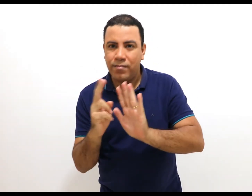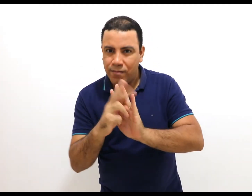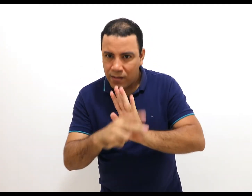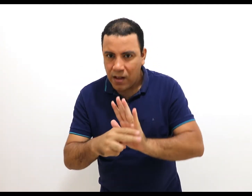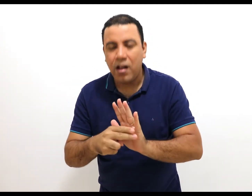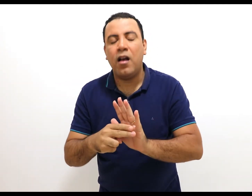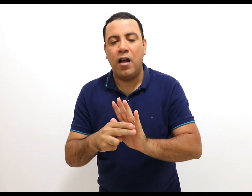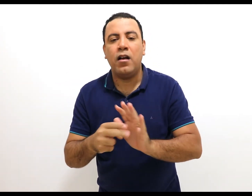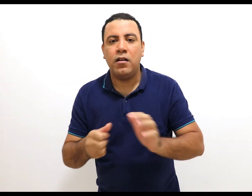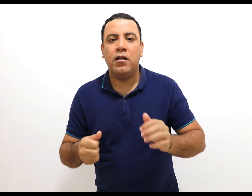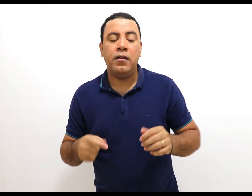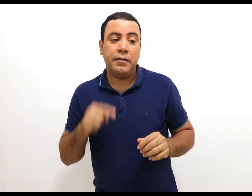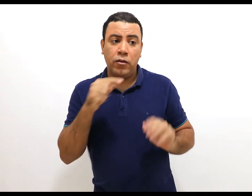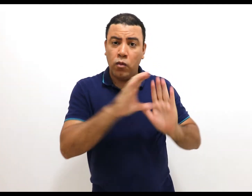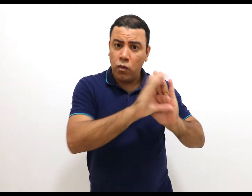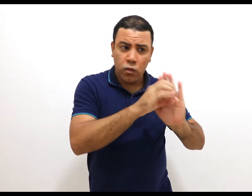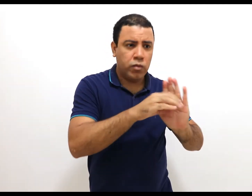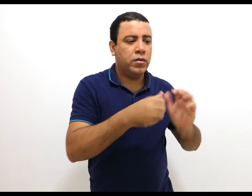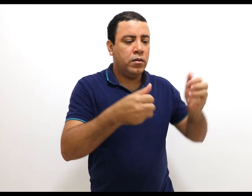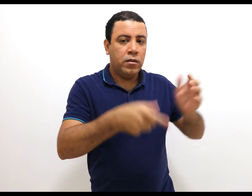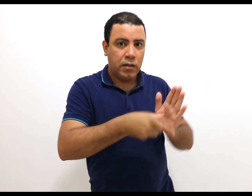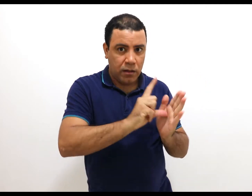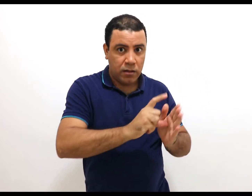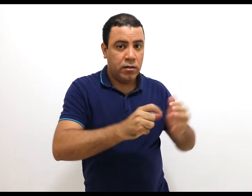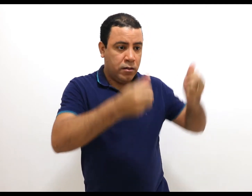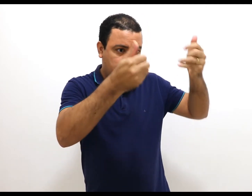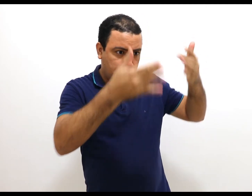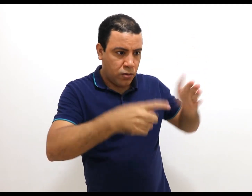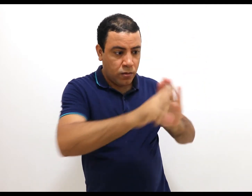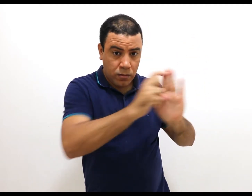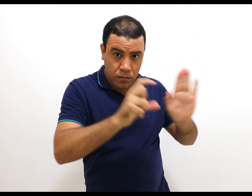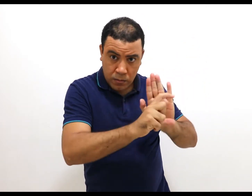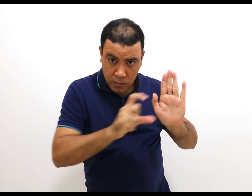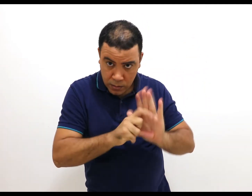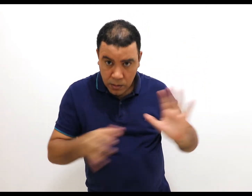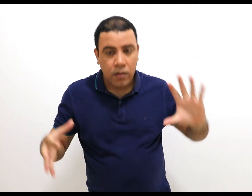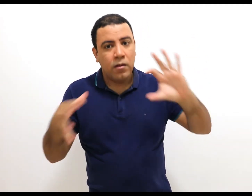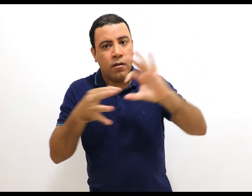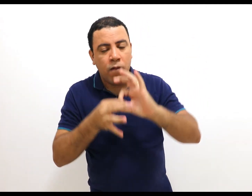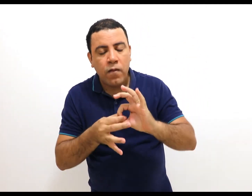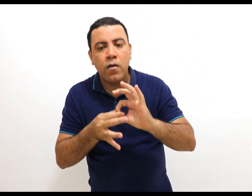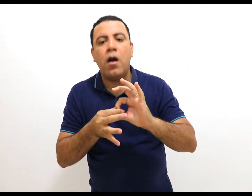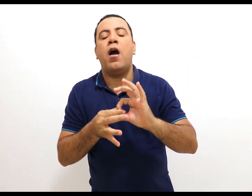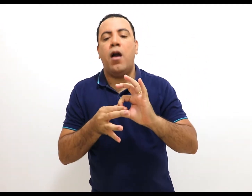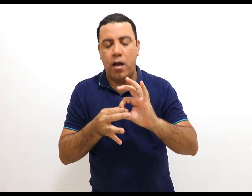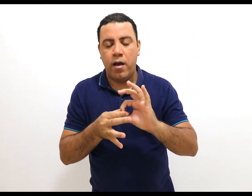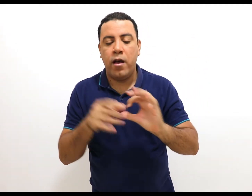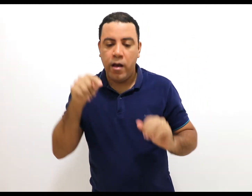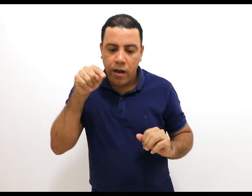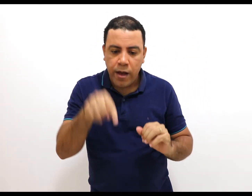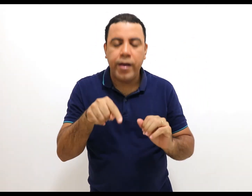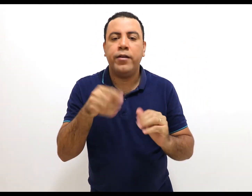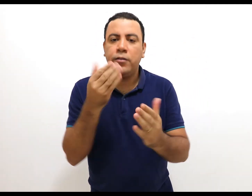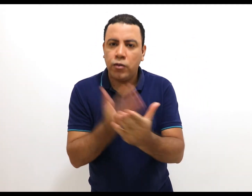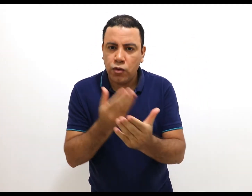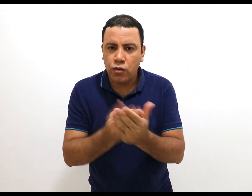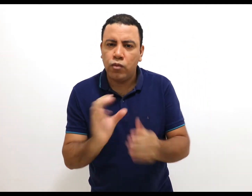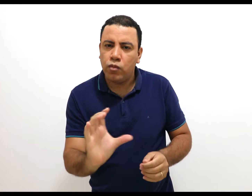e multimídia, e relacionarmos a esses conceitos adensados nesses parágrafos o estudo de